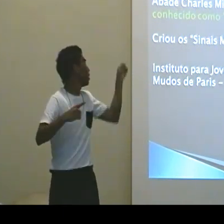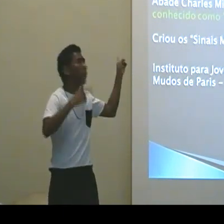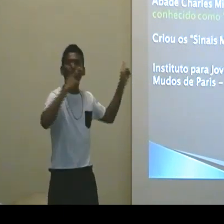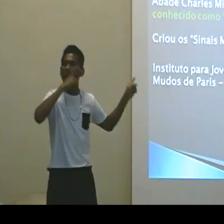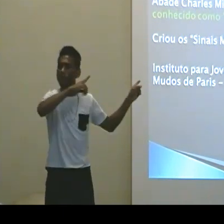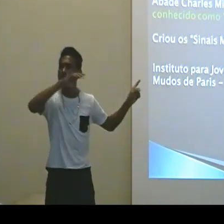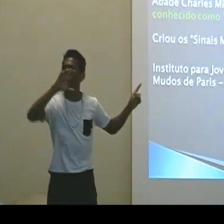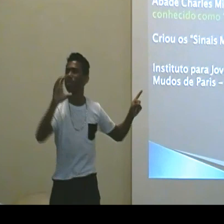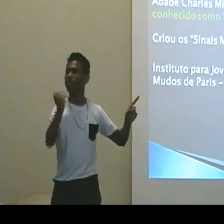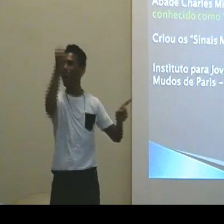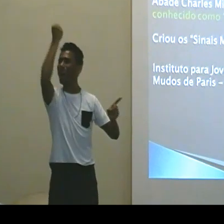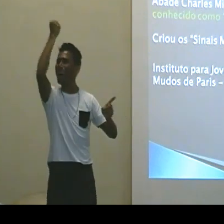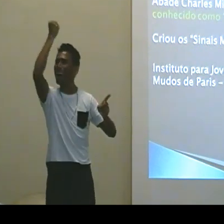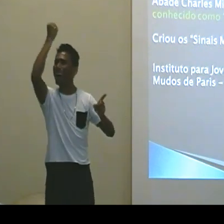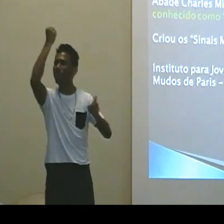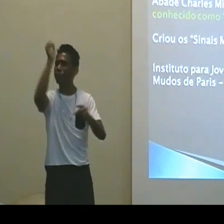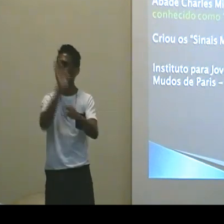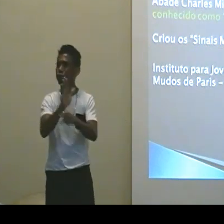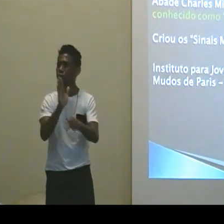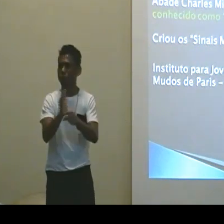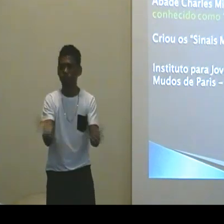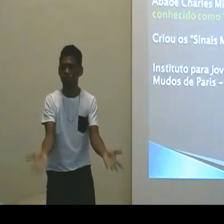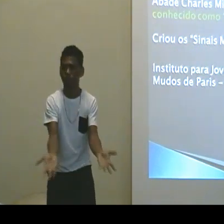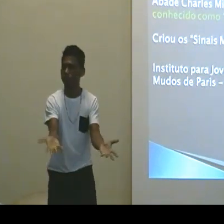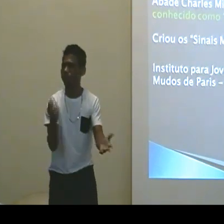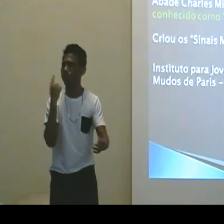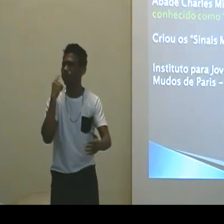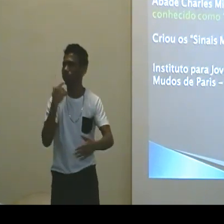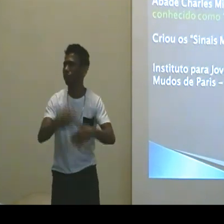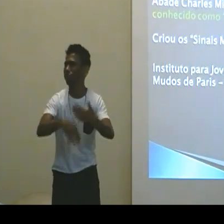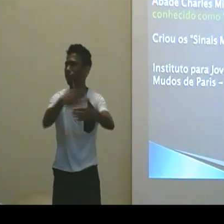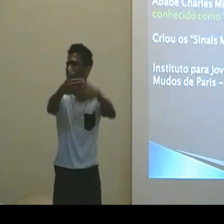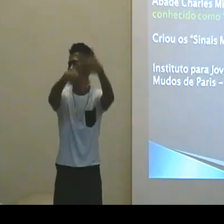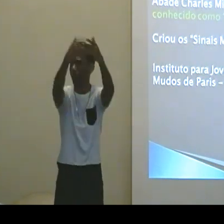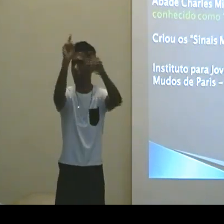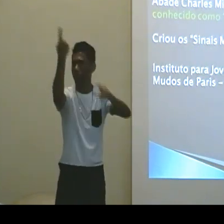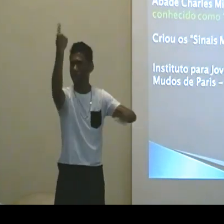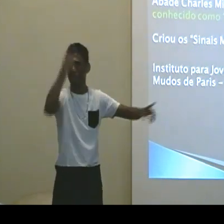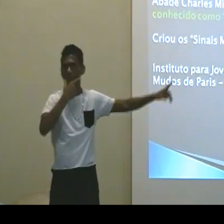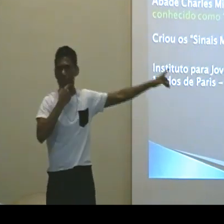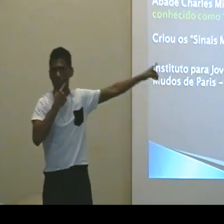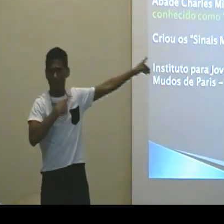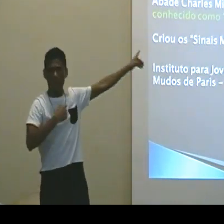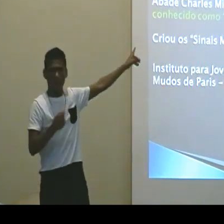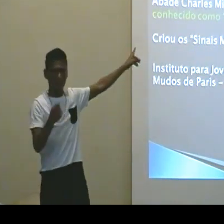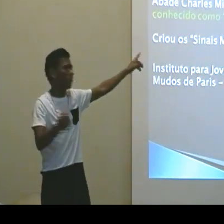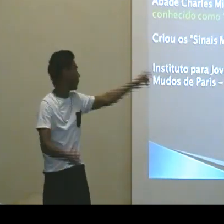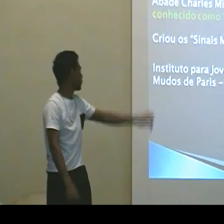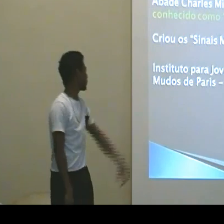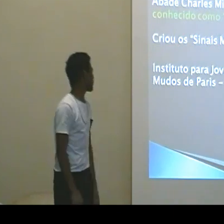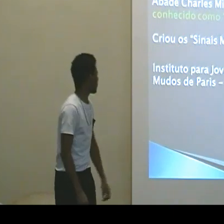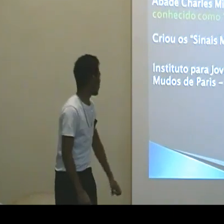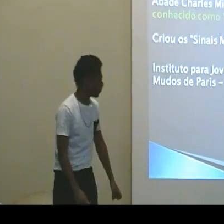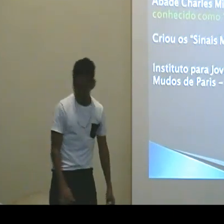Todas as práticas de oralismo, até de açoite das crianças, para não usarem gestos e serem oralizadas,